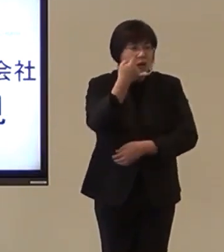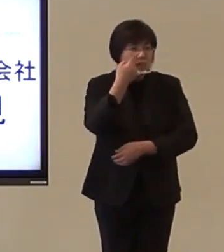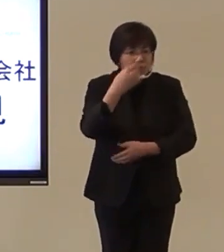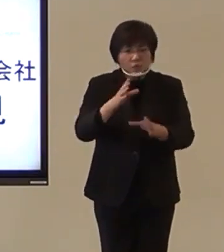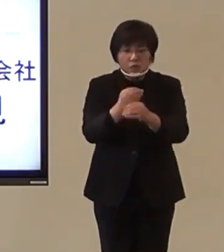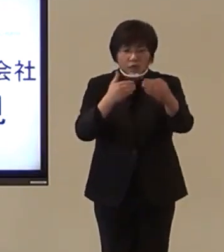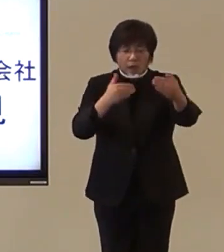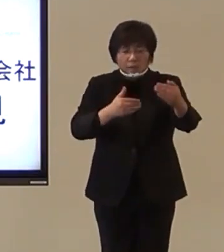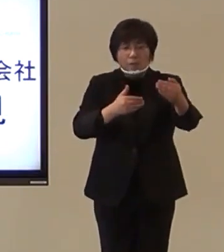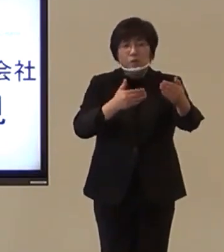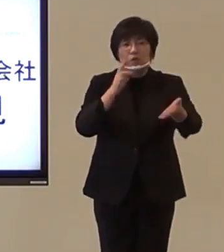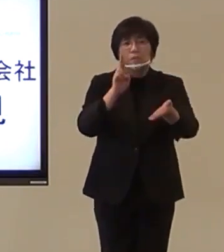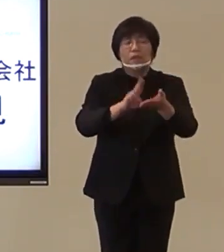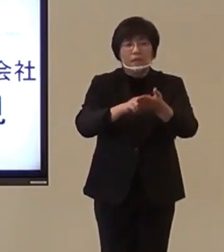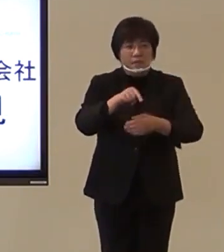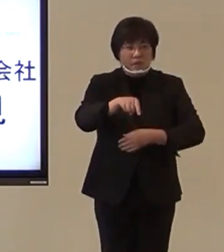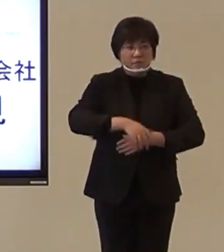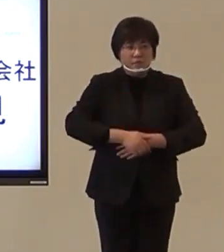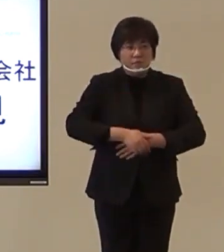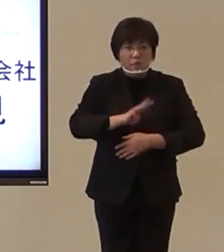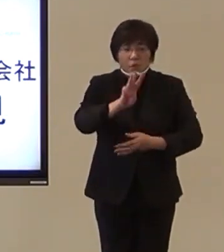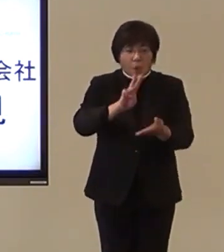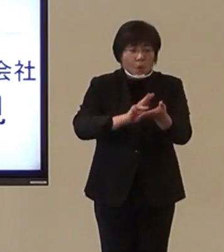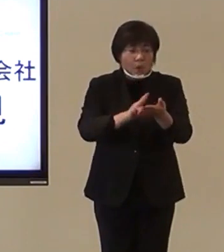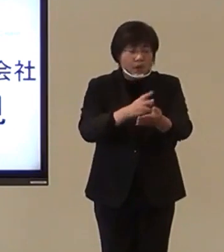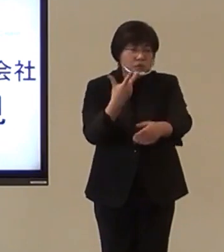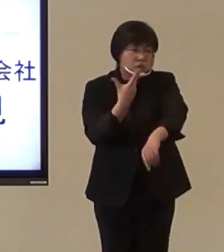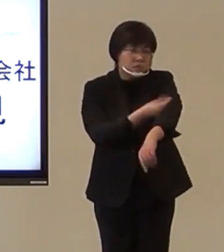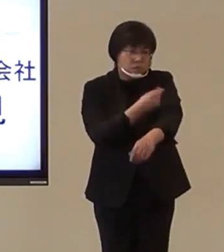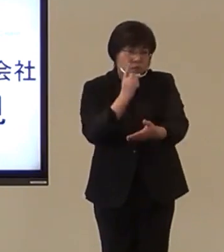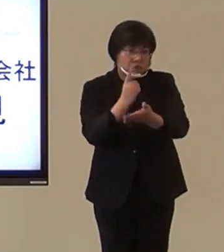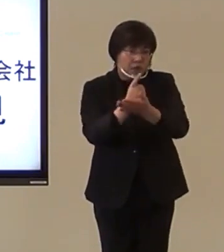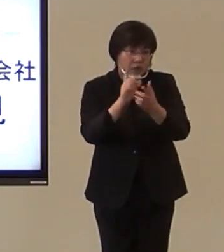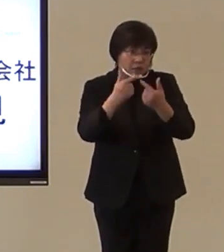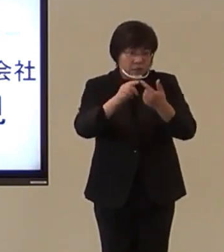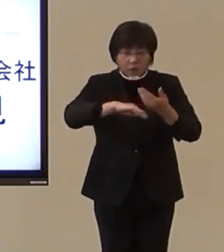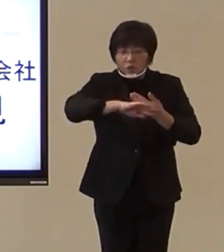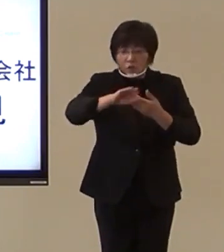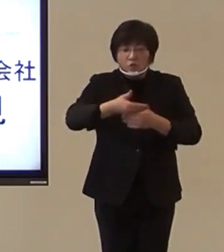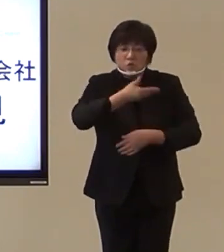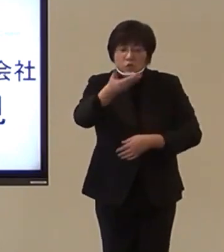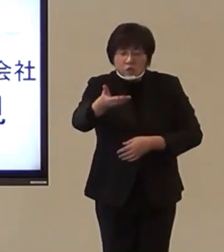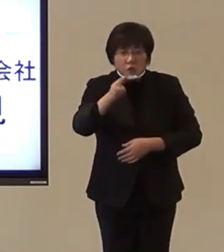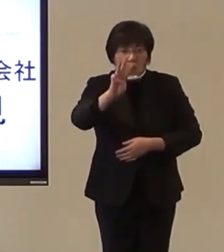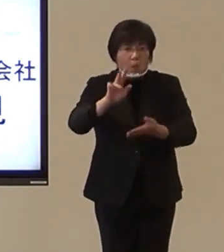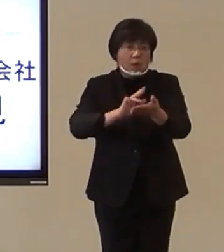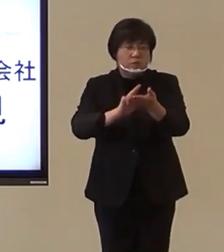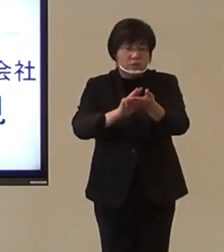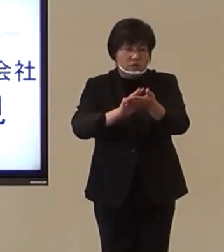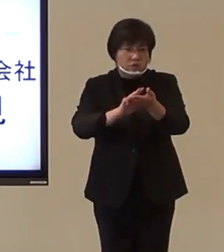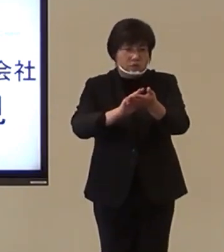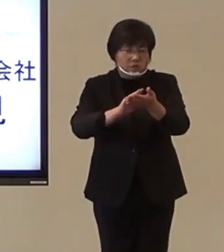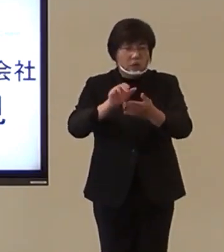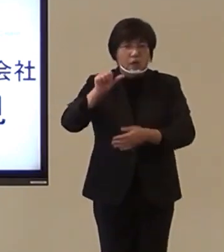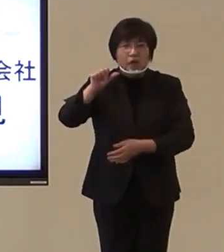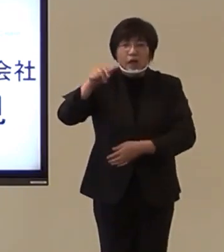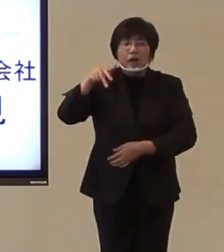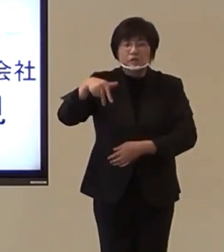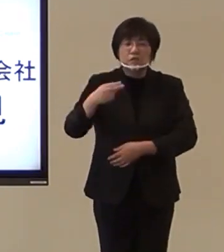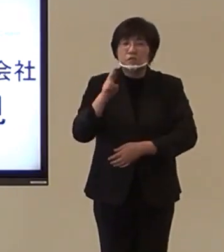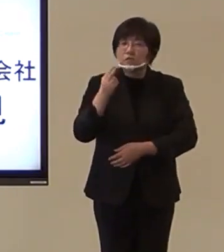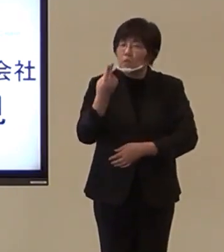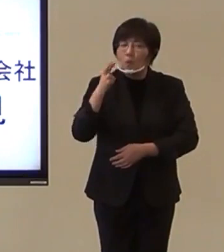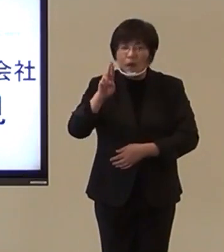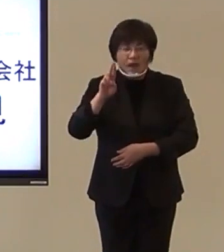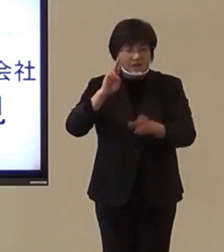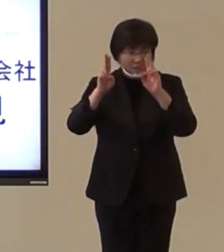してまたこのワクチンだけではなくて、次にワクチンが控えております。もちろんアストラゼネカのもの、それから